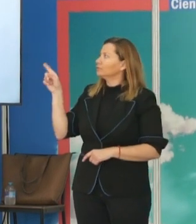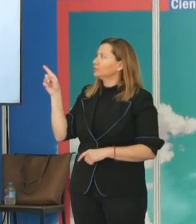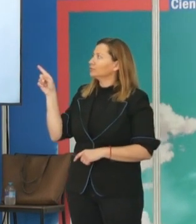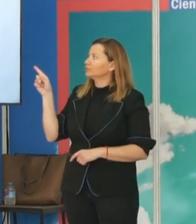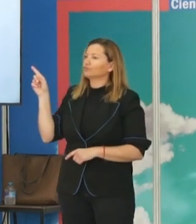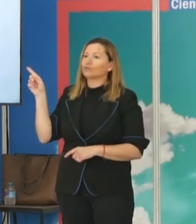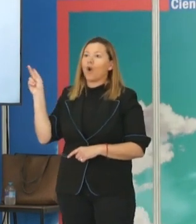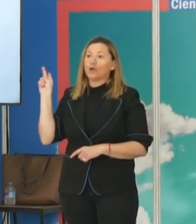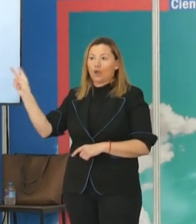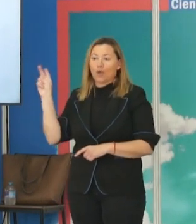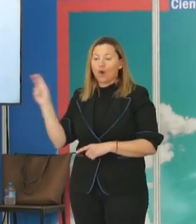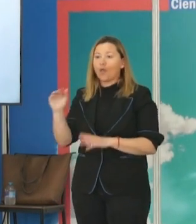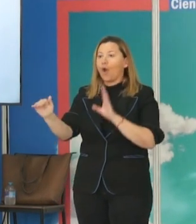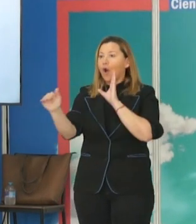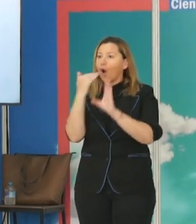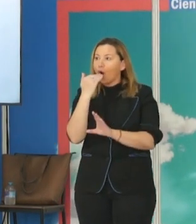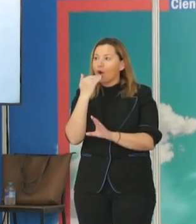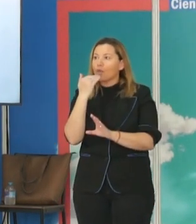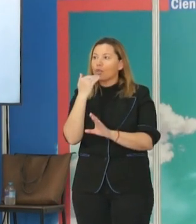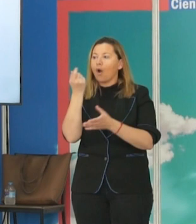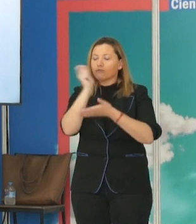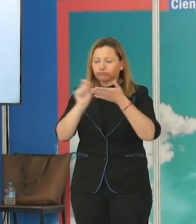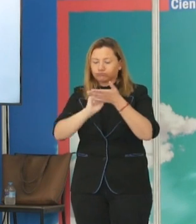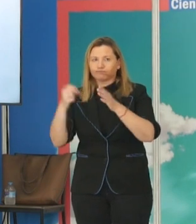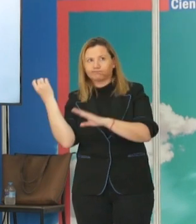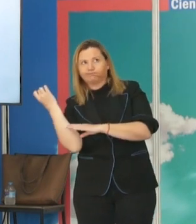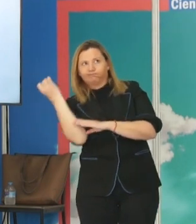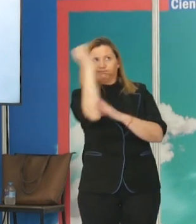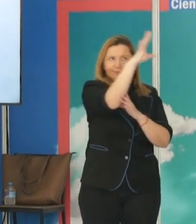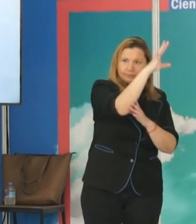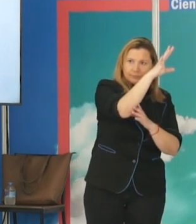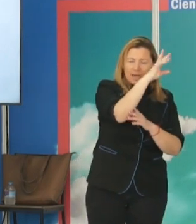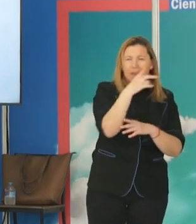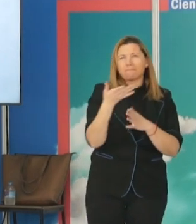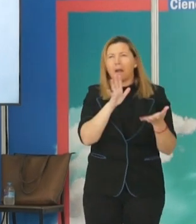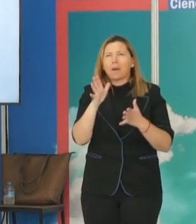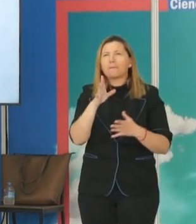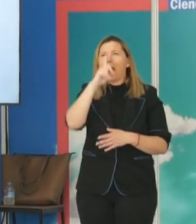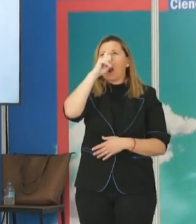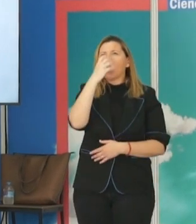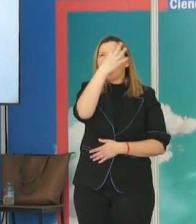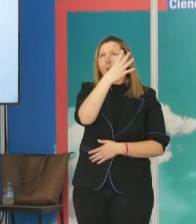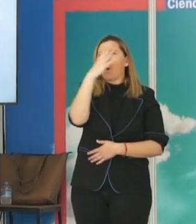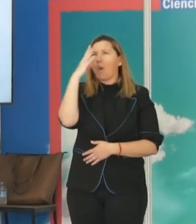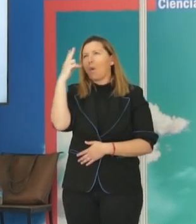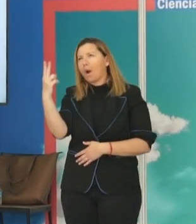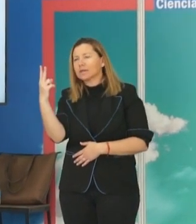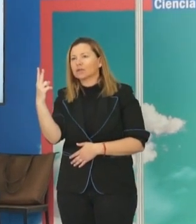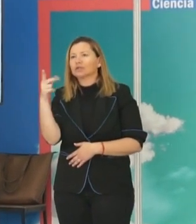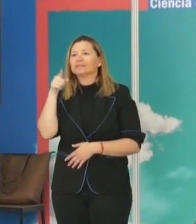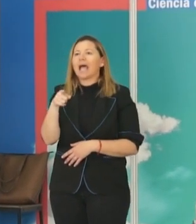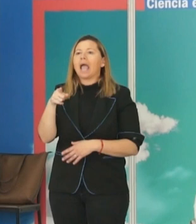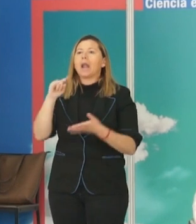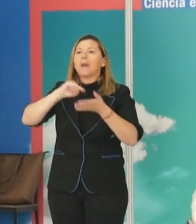Einstein firma la carta que se le llega a Roosevelt y al final para los años 40, ya está 42, ya está el proyecto